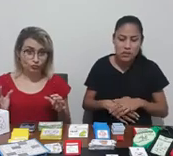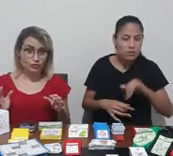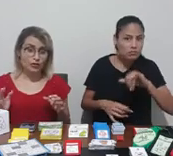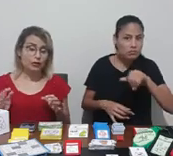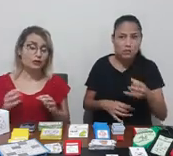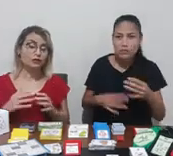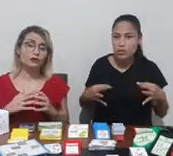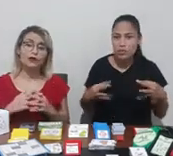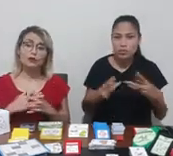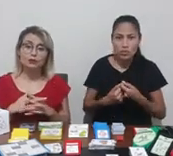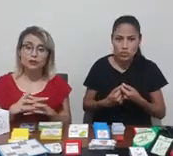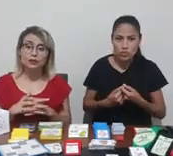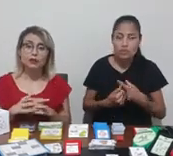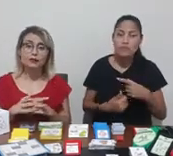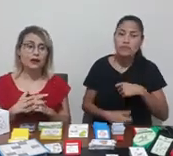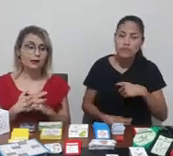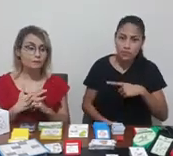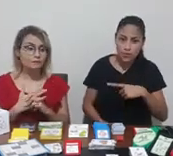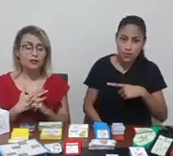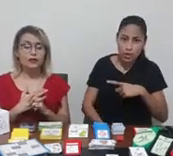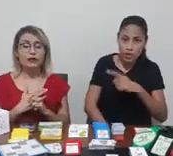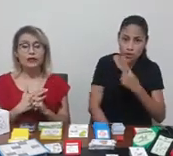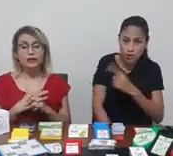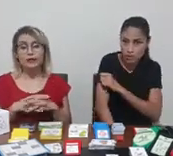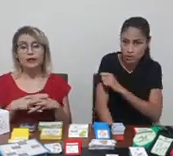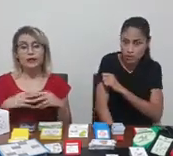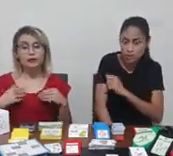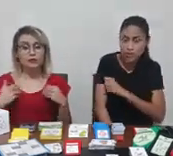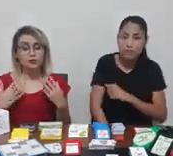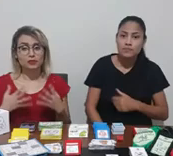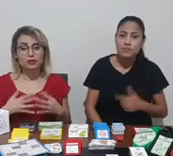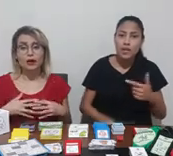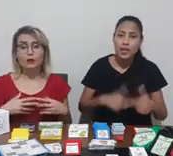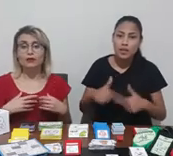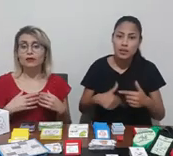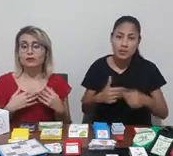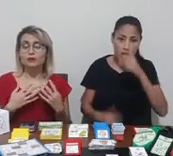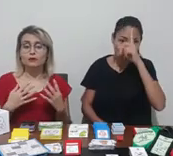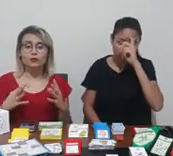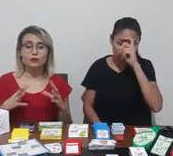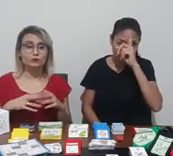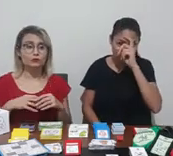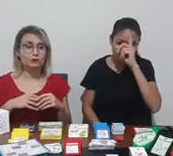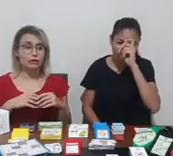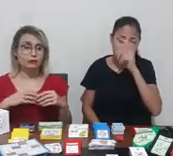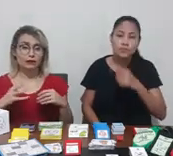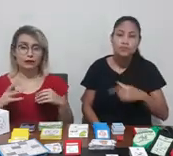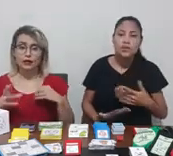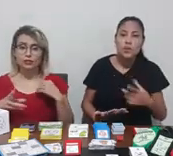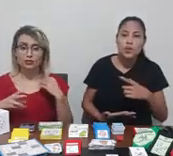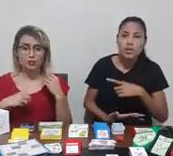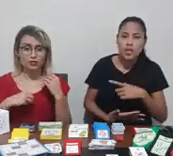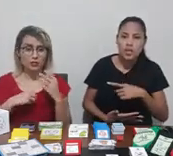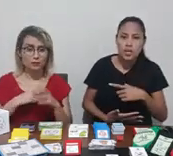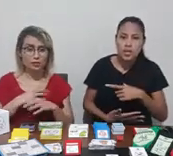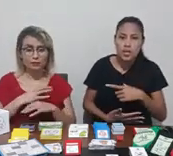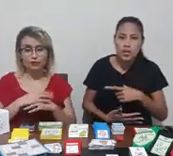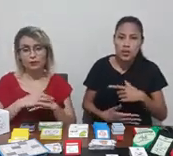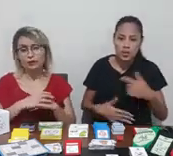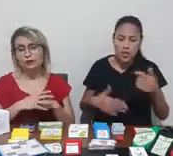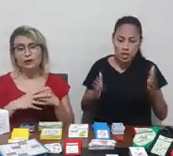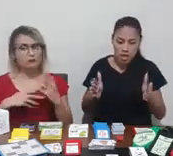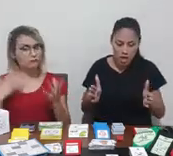tudo, tá? Eu tenho uma aluna que ela trabalha em hospital e assim, quando tem caixa de